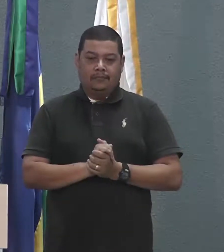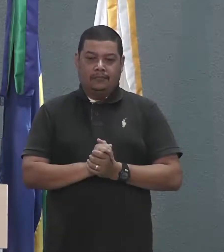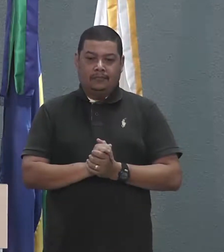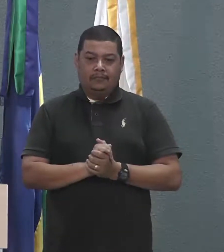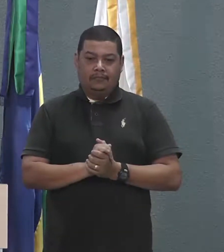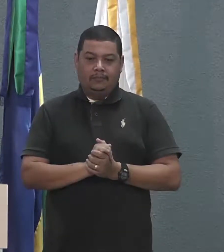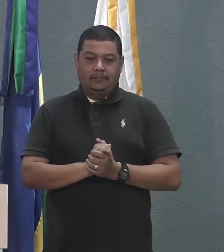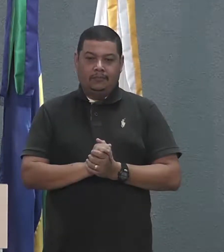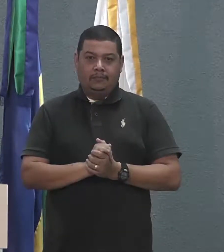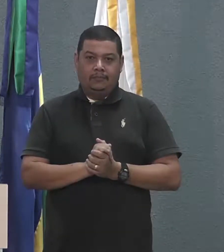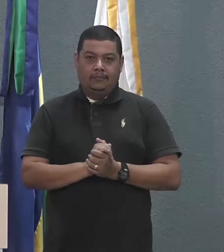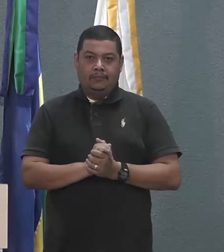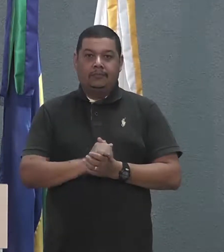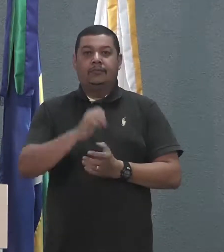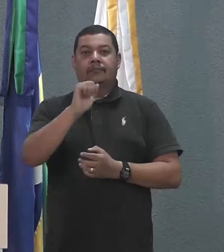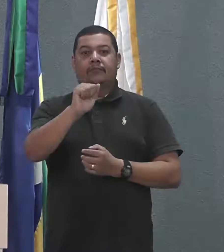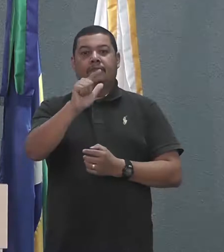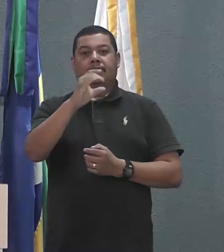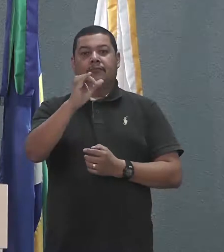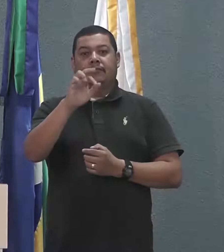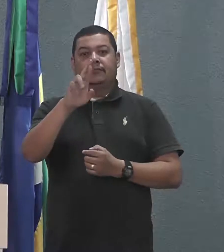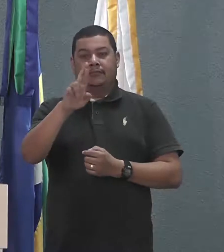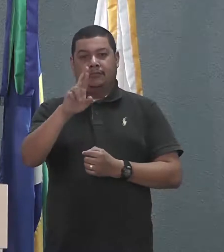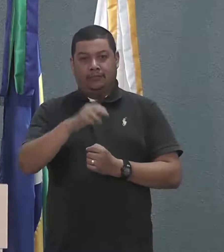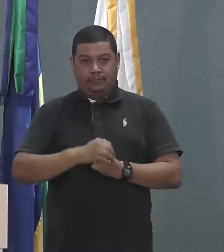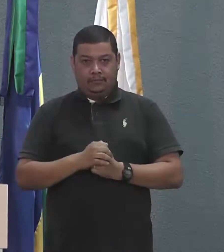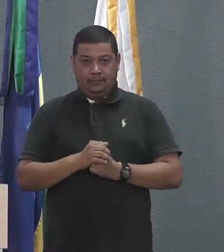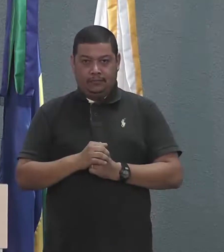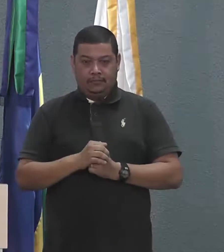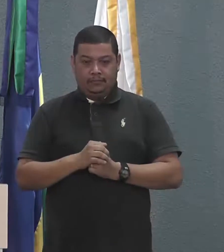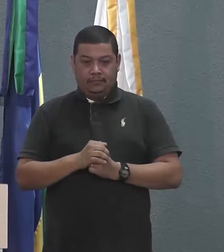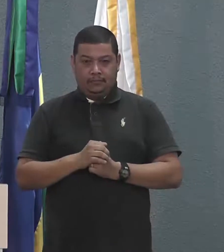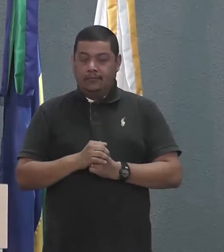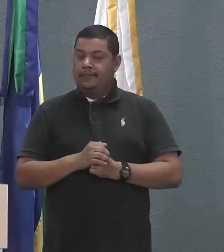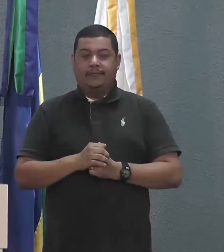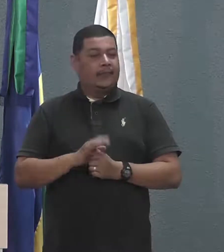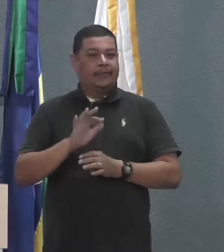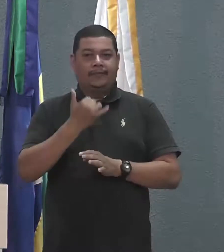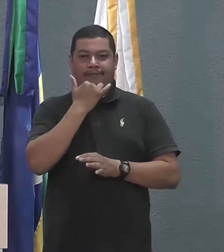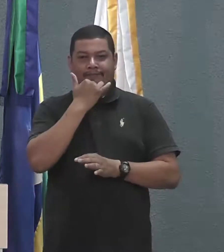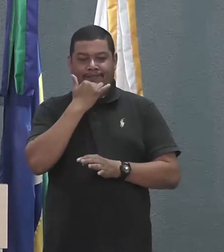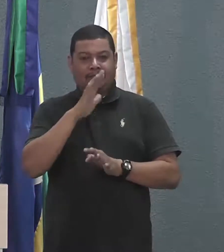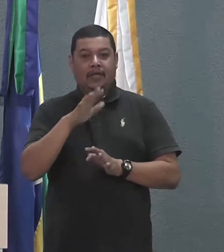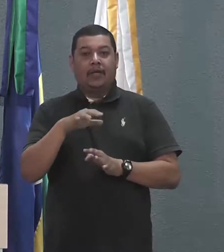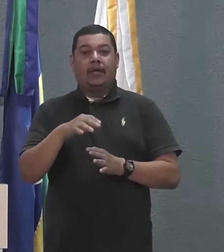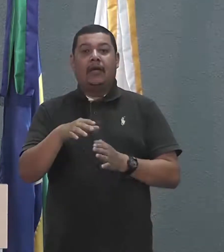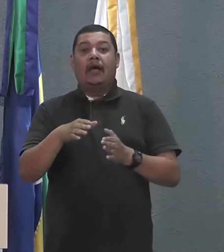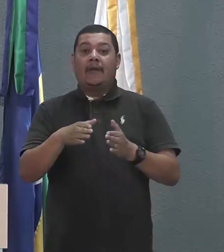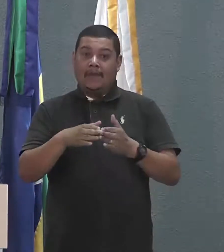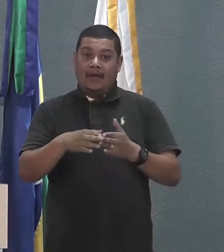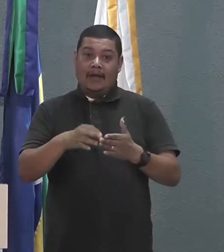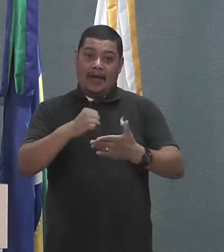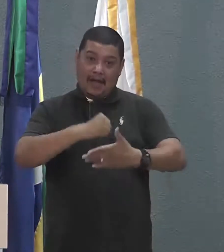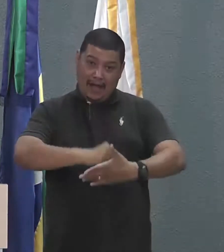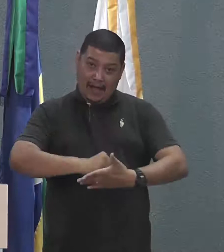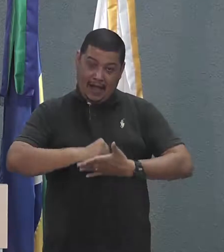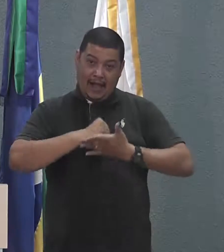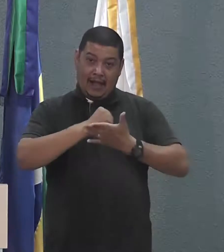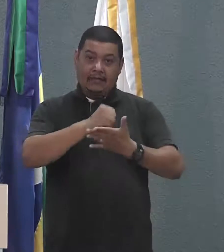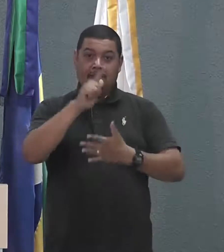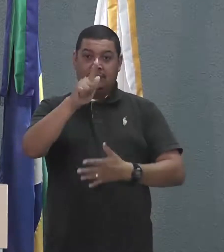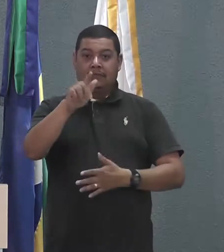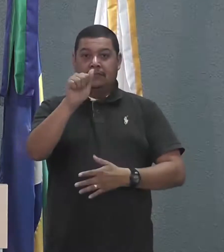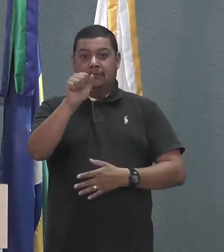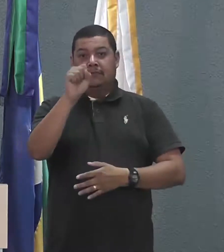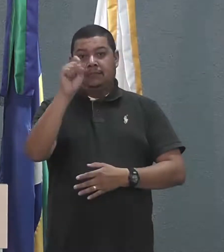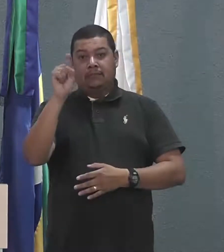o auxílio gás de cozinha pelo governo federal, pois vai contribuir com muita população de